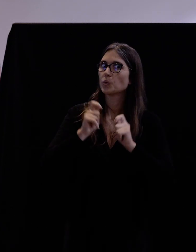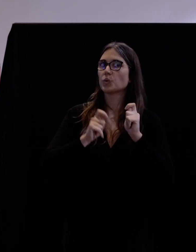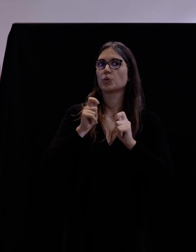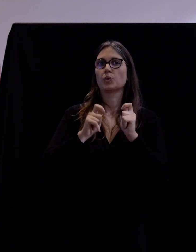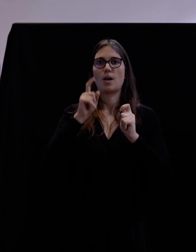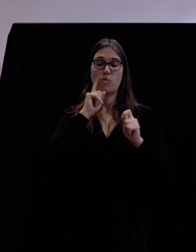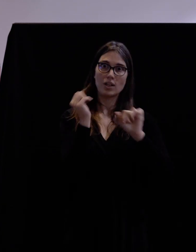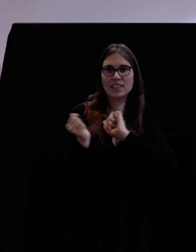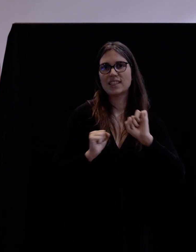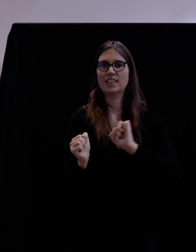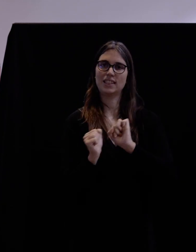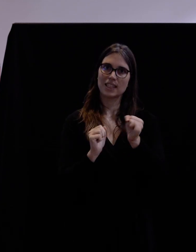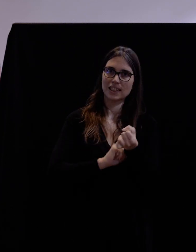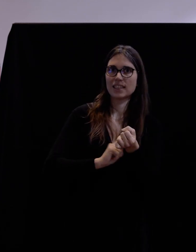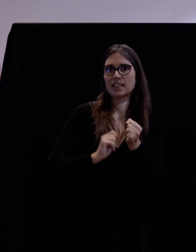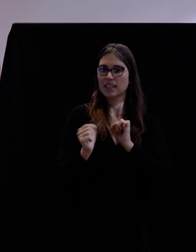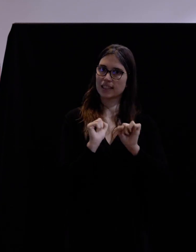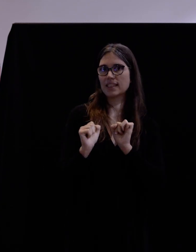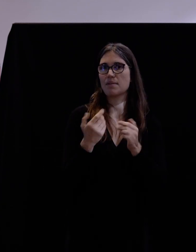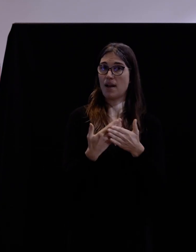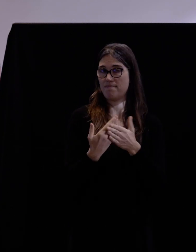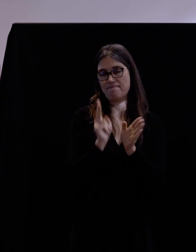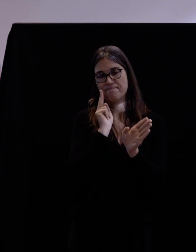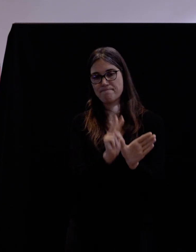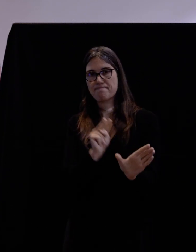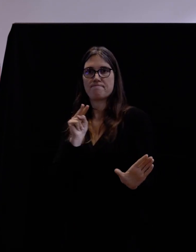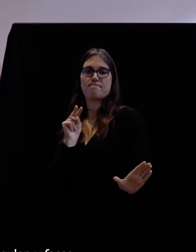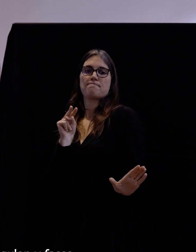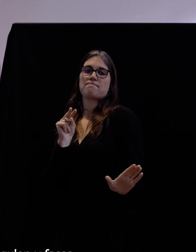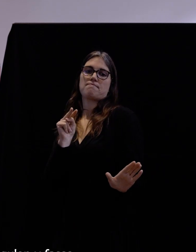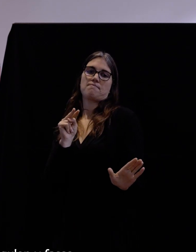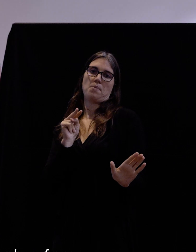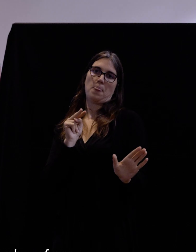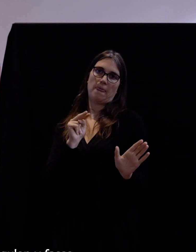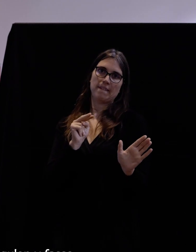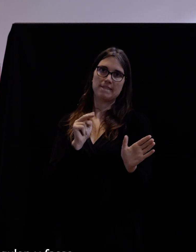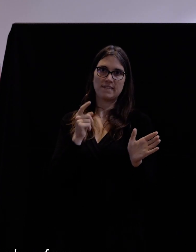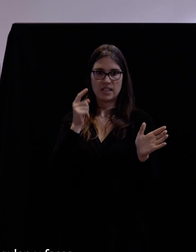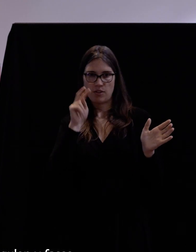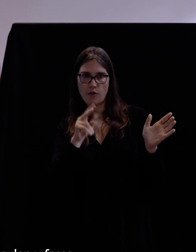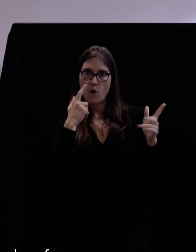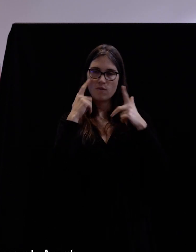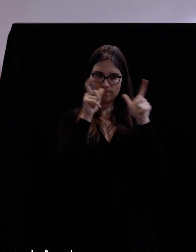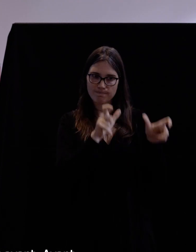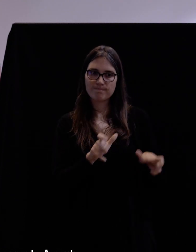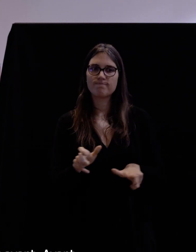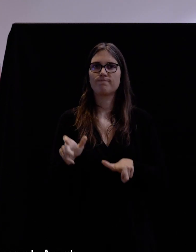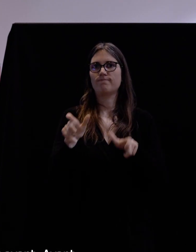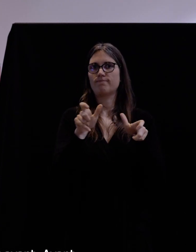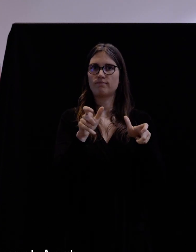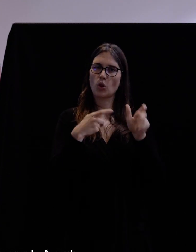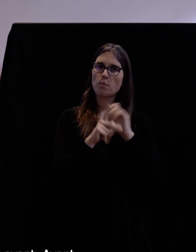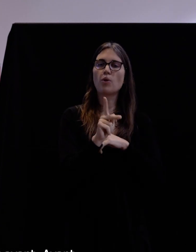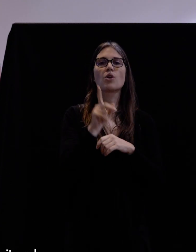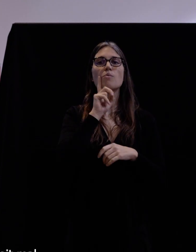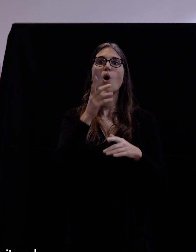vivacité, l'agitation, là encore, avec le recul, maintenant, je pense qu'il faut qu'on y fasse peut-être un peu plus attention que ce qu'on faisait avant. Avant,